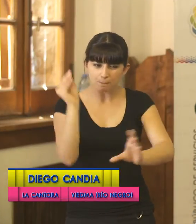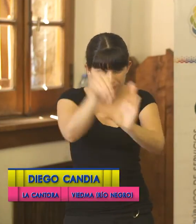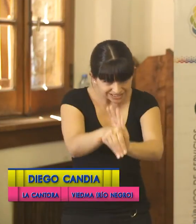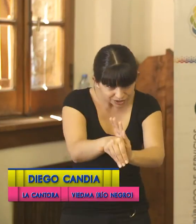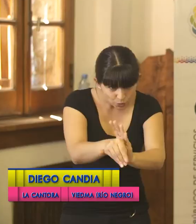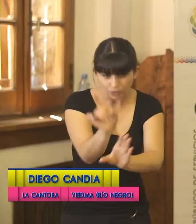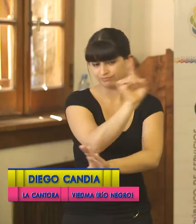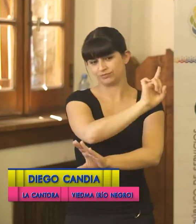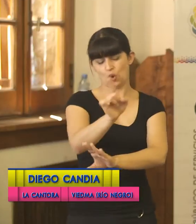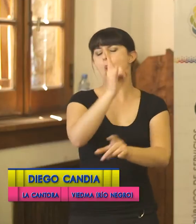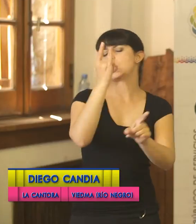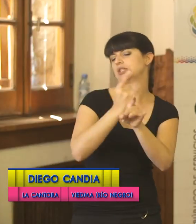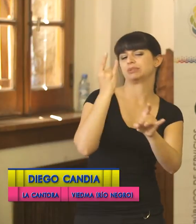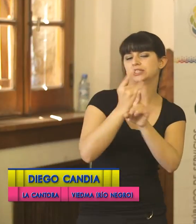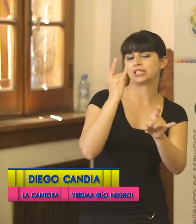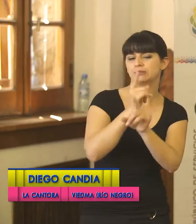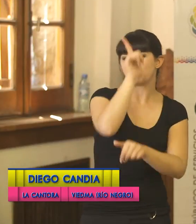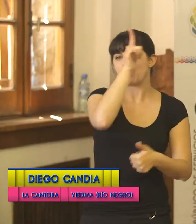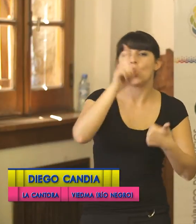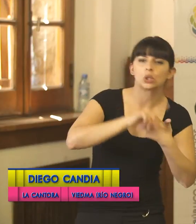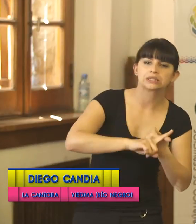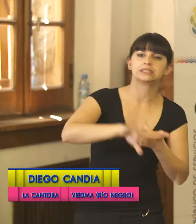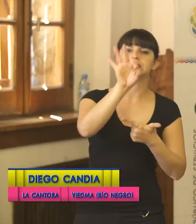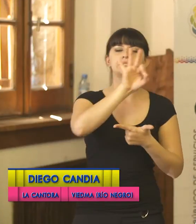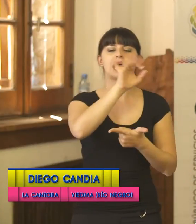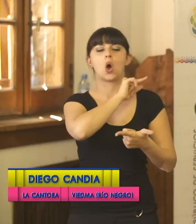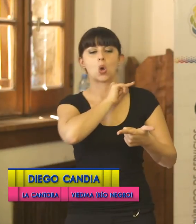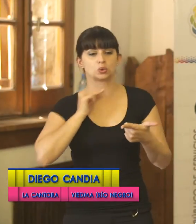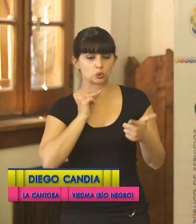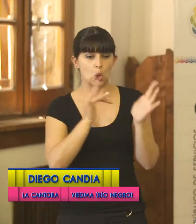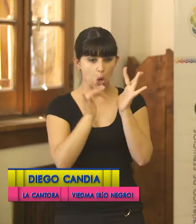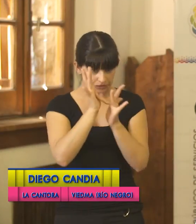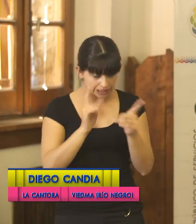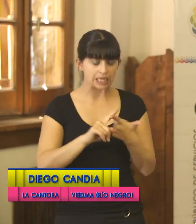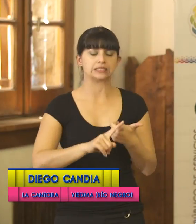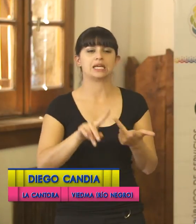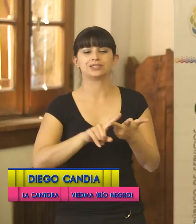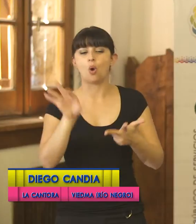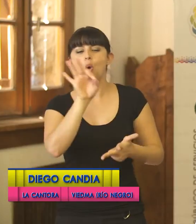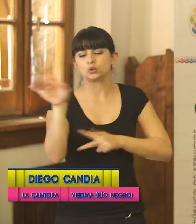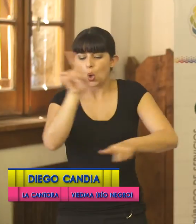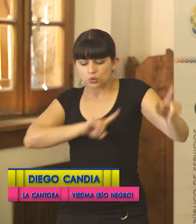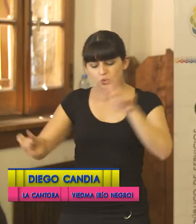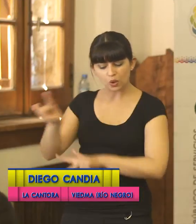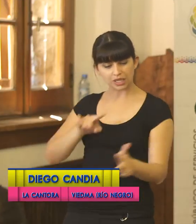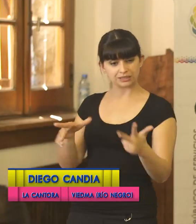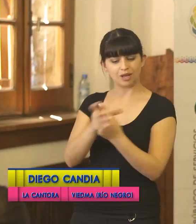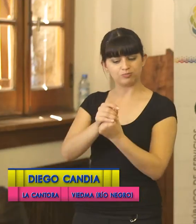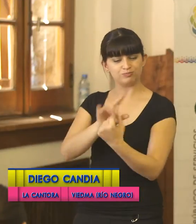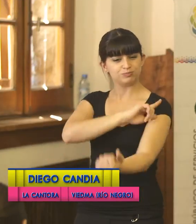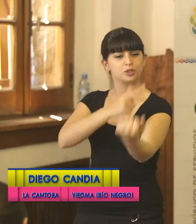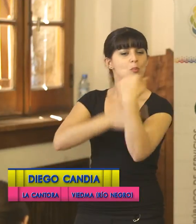la policía o manipulados por la iglesia o manipulados por organizaciones que tienen que ver con el